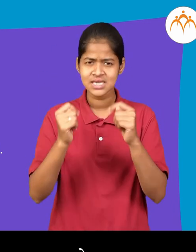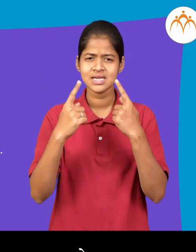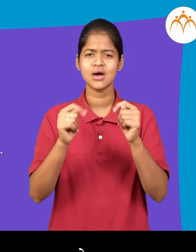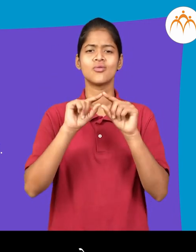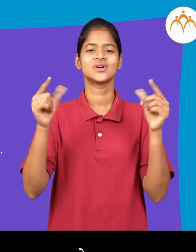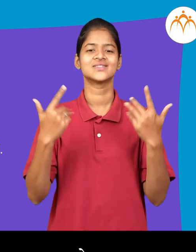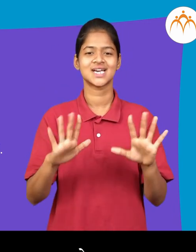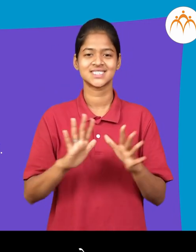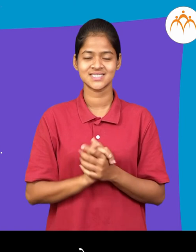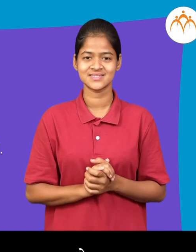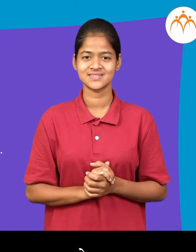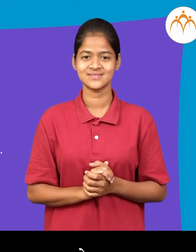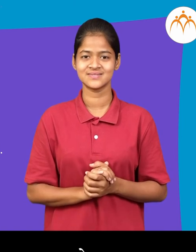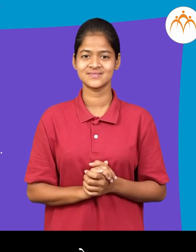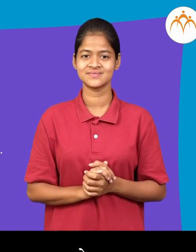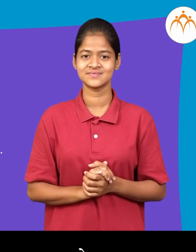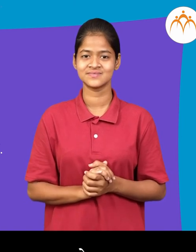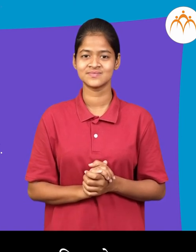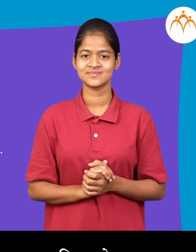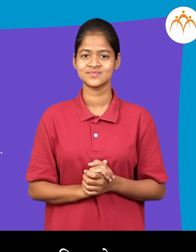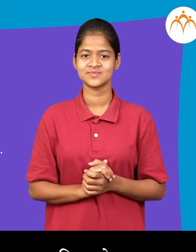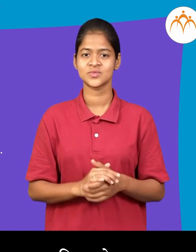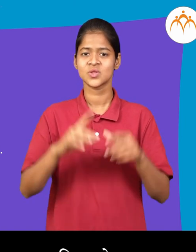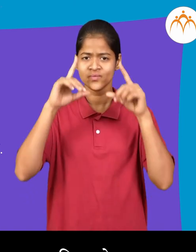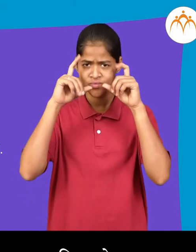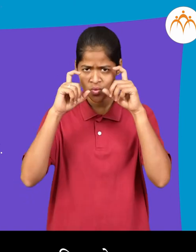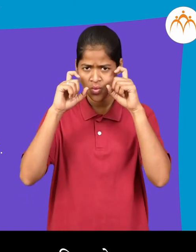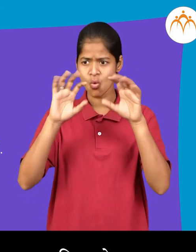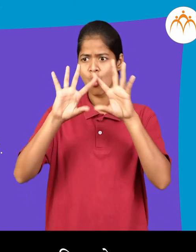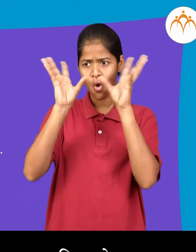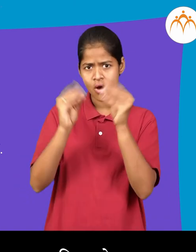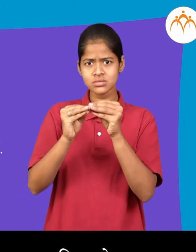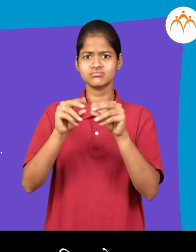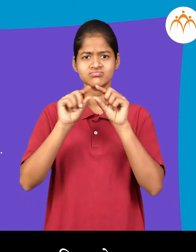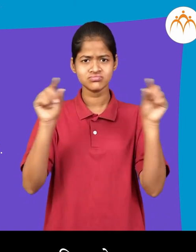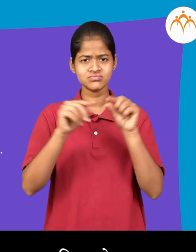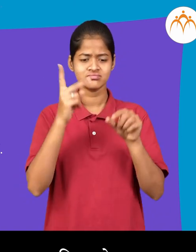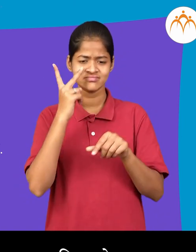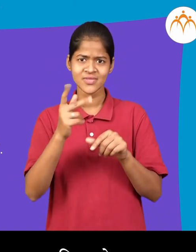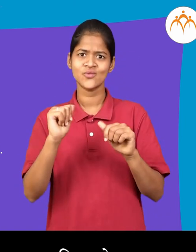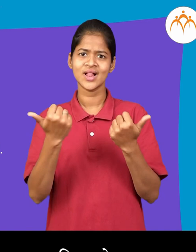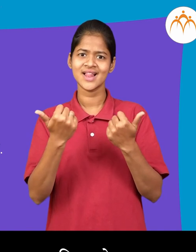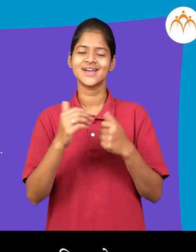प्रयत्न केला अव कि संपूर्ण चित्रा से वर्णन वाक्य शीघ्र